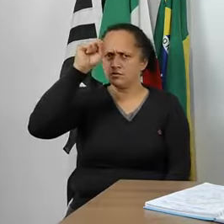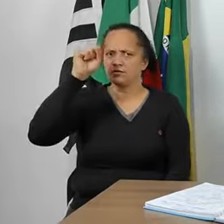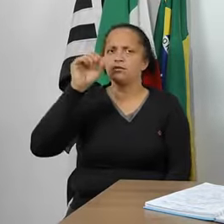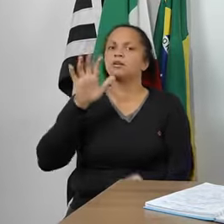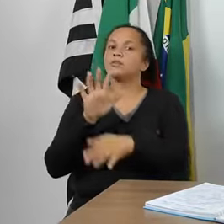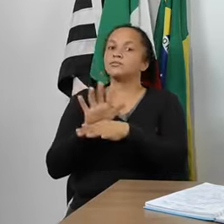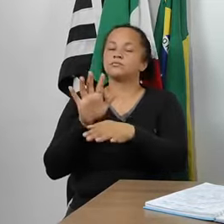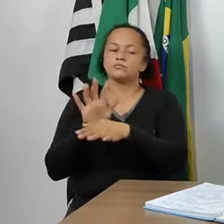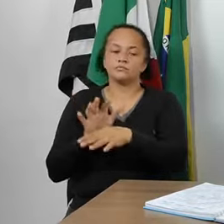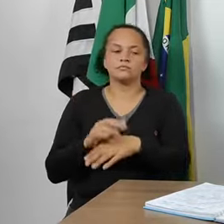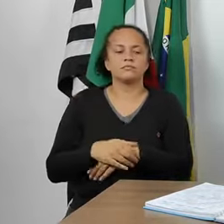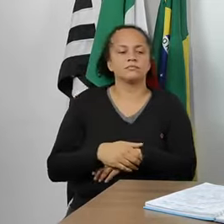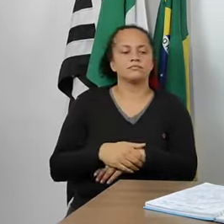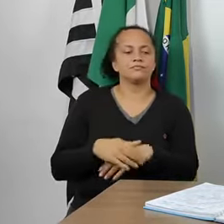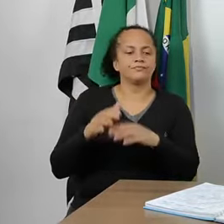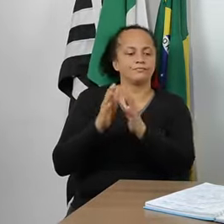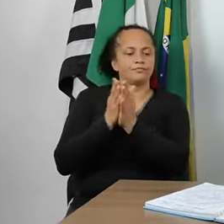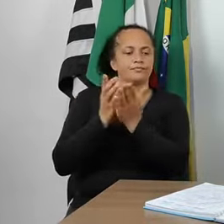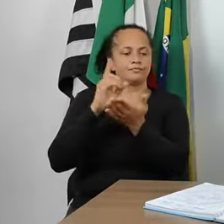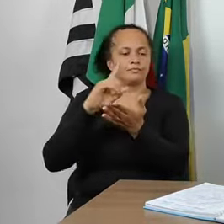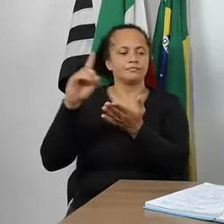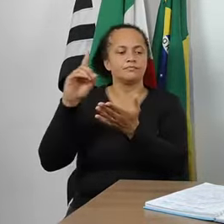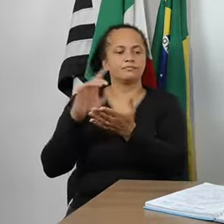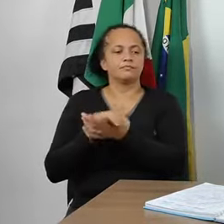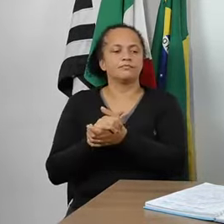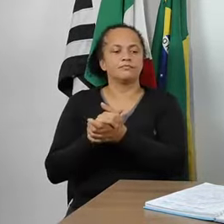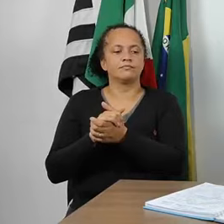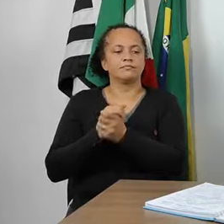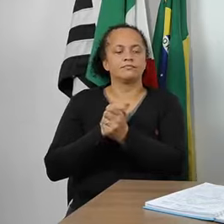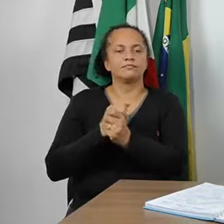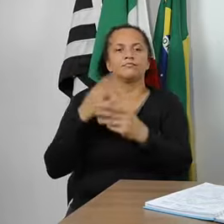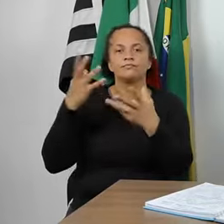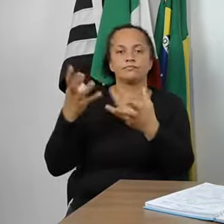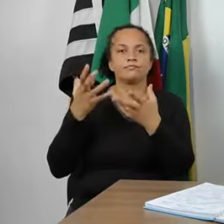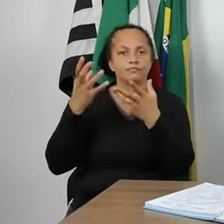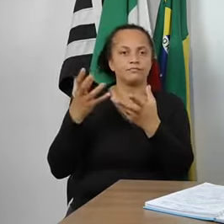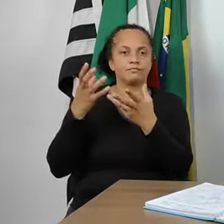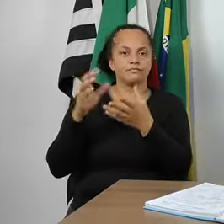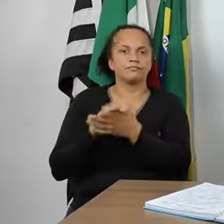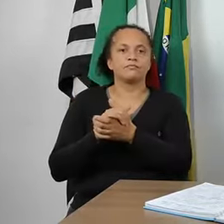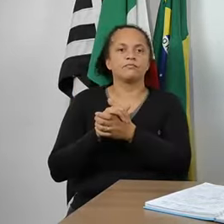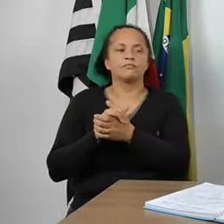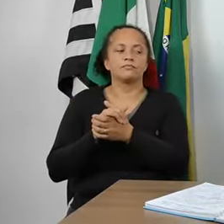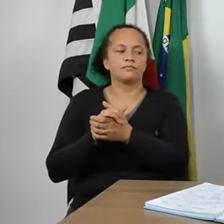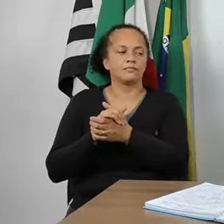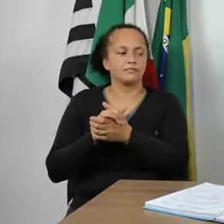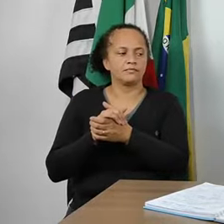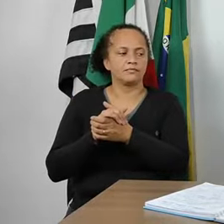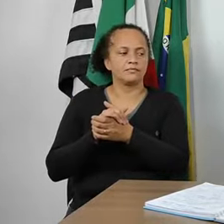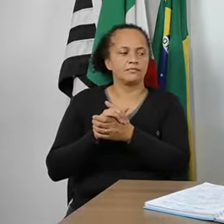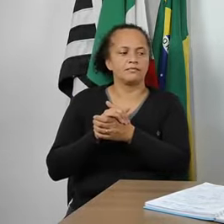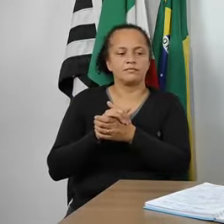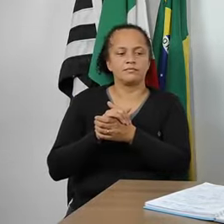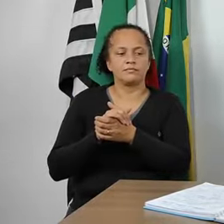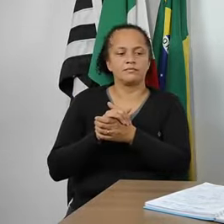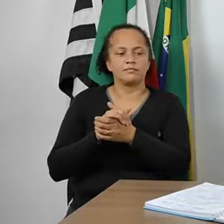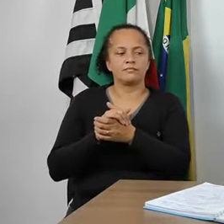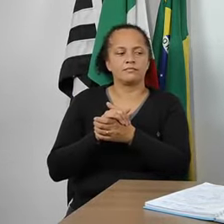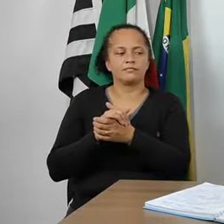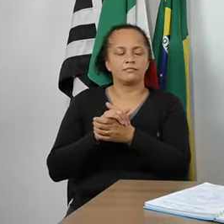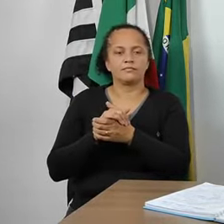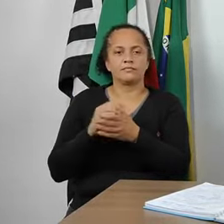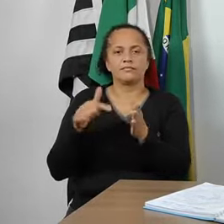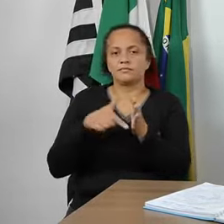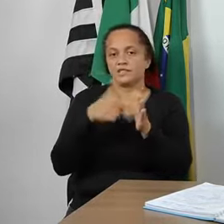a palavra de hoje, eu quero encerrar esse período de meditação com você no texto de 2